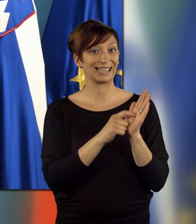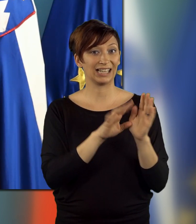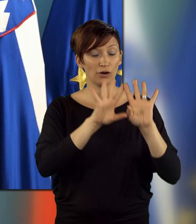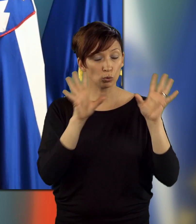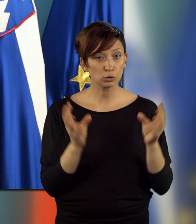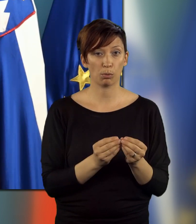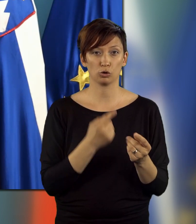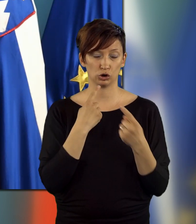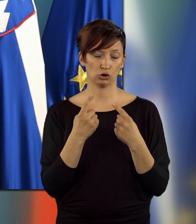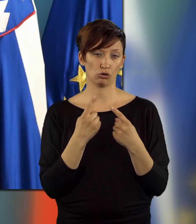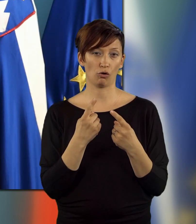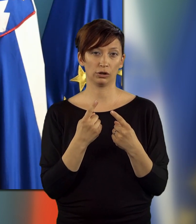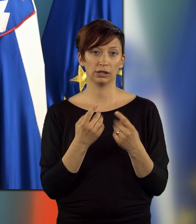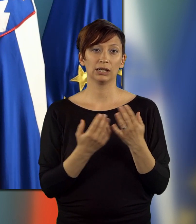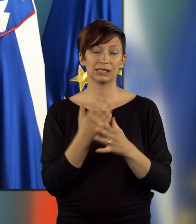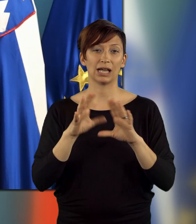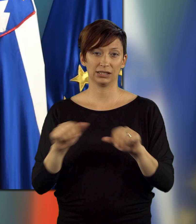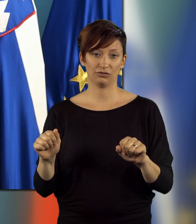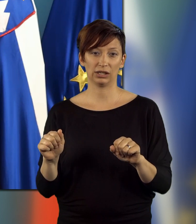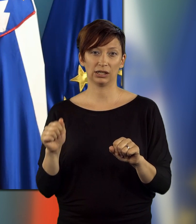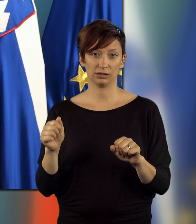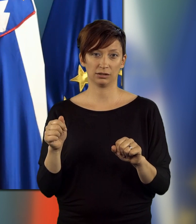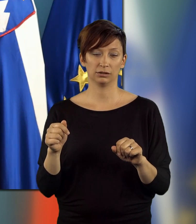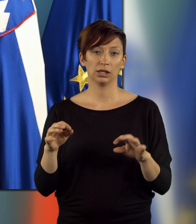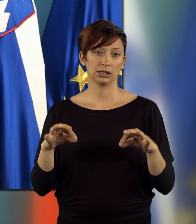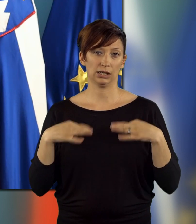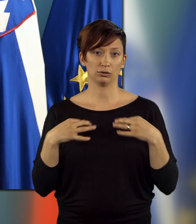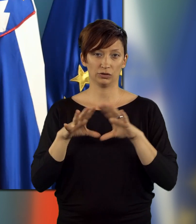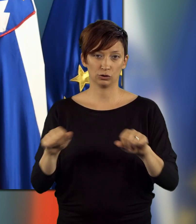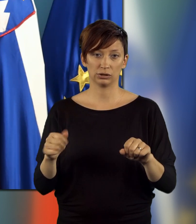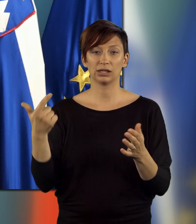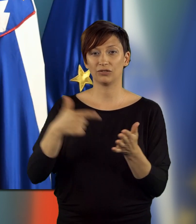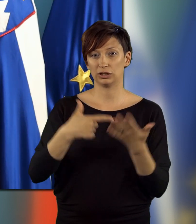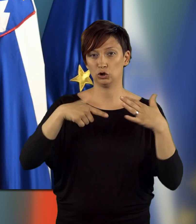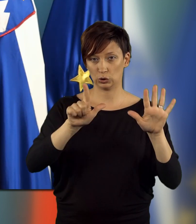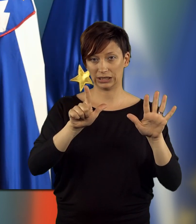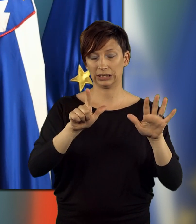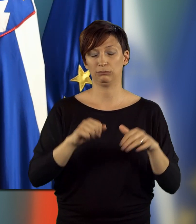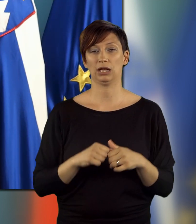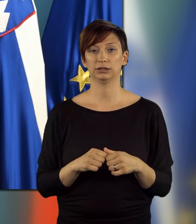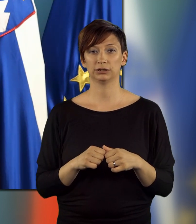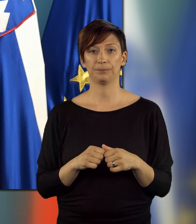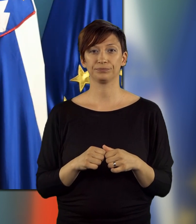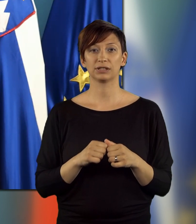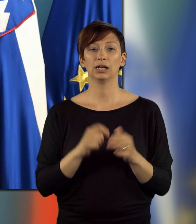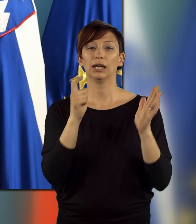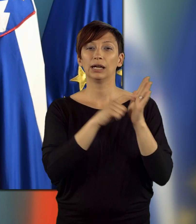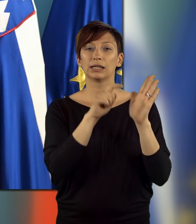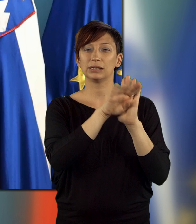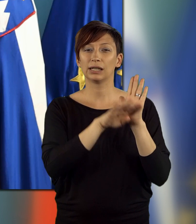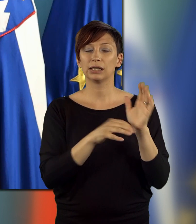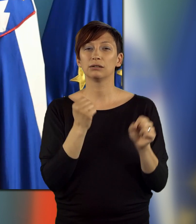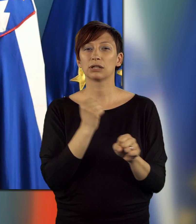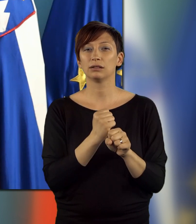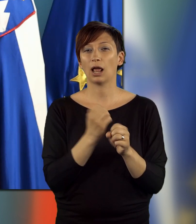v splošni dogovor za izvajalce za leto 2017. Kriteriji za